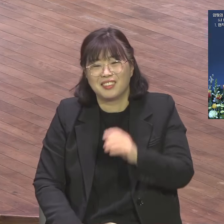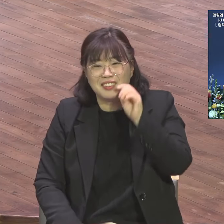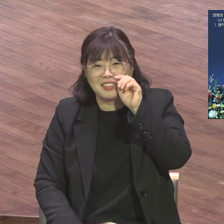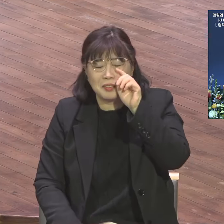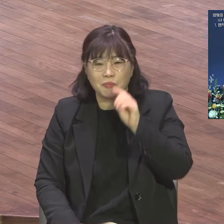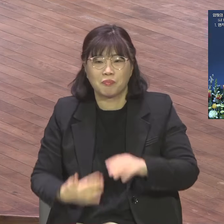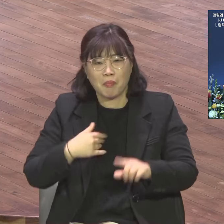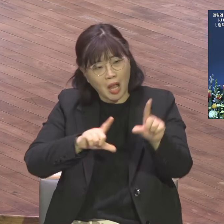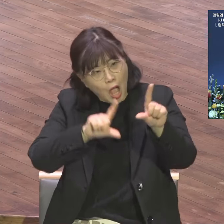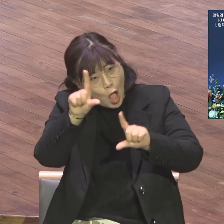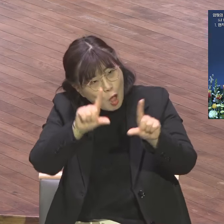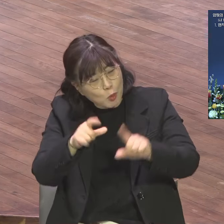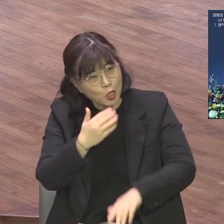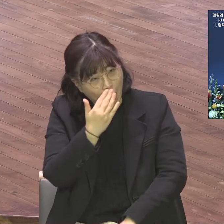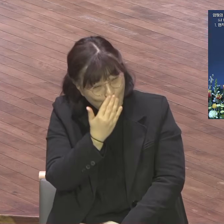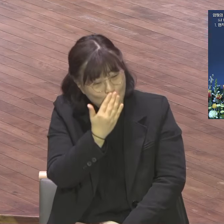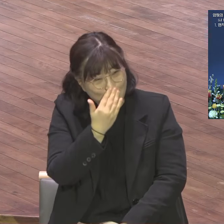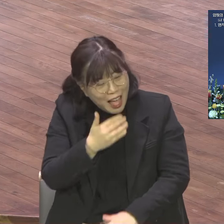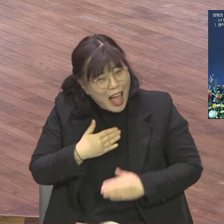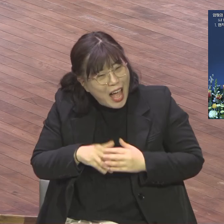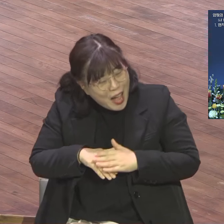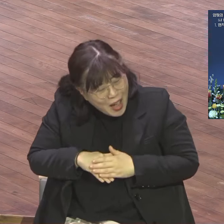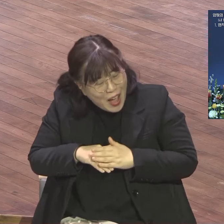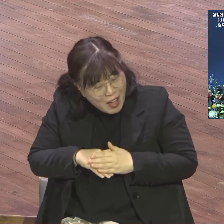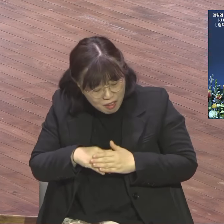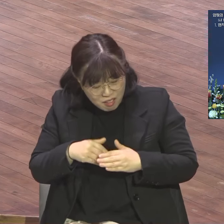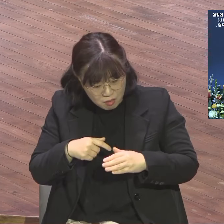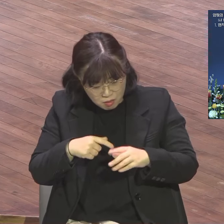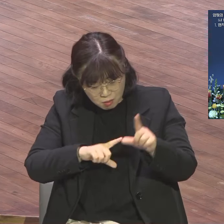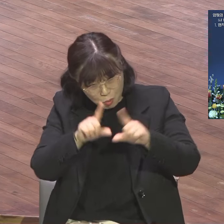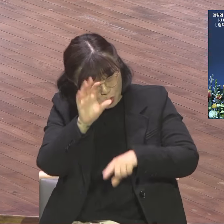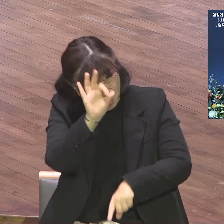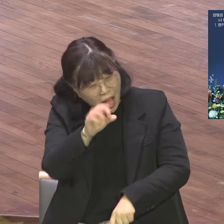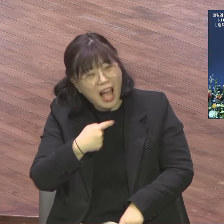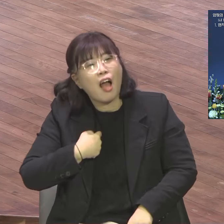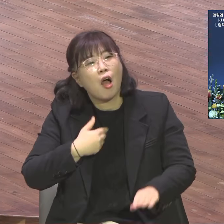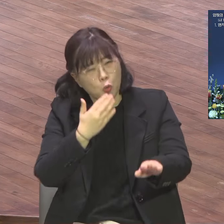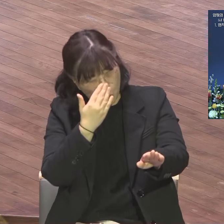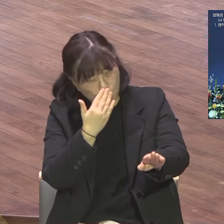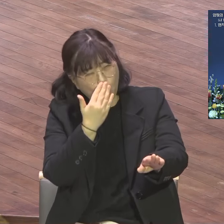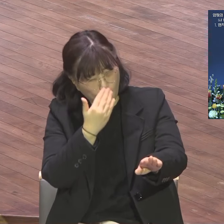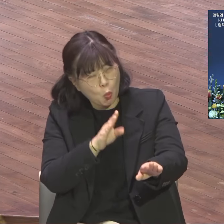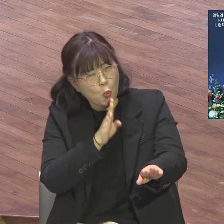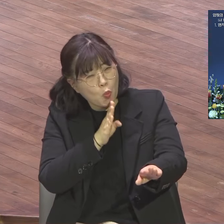자세가 겸손해 보면 겸손이냐고요. 속 교만이 꽉 찼는데